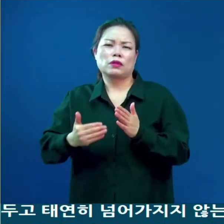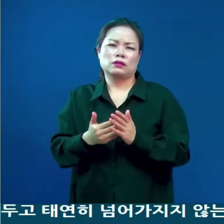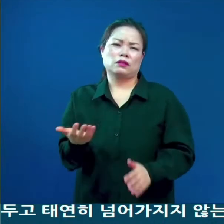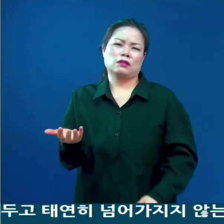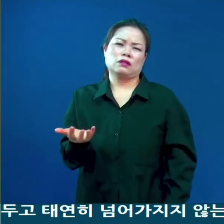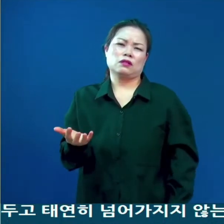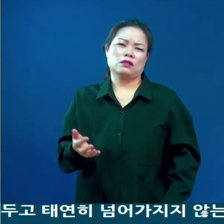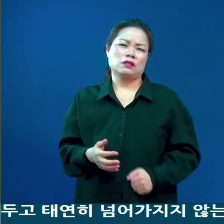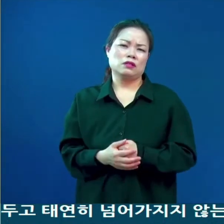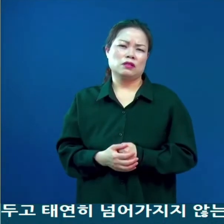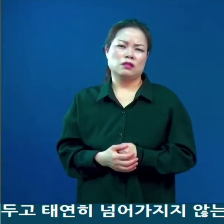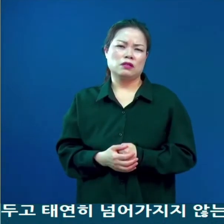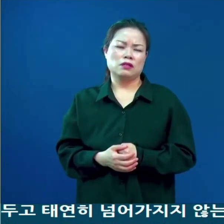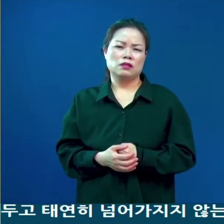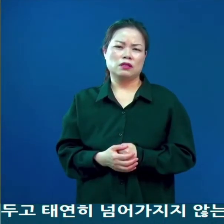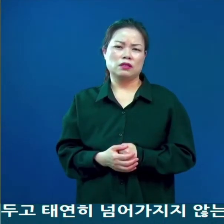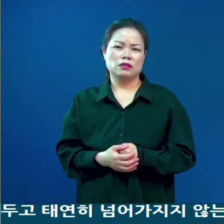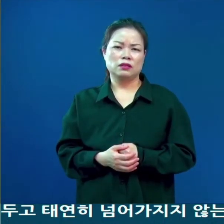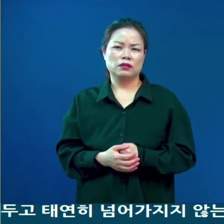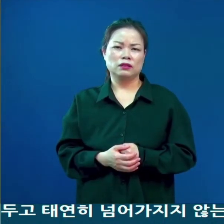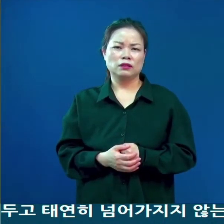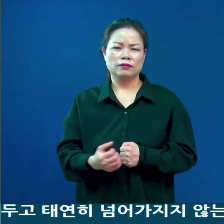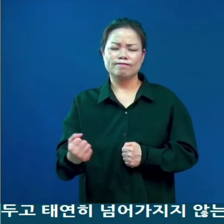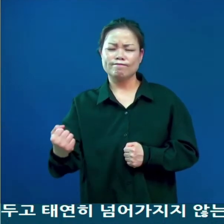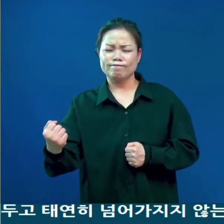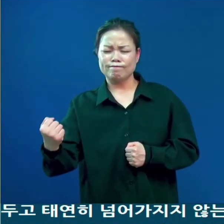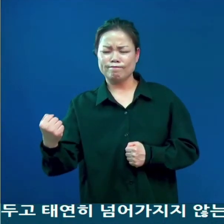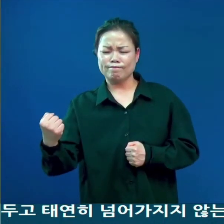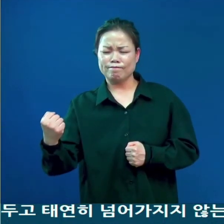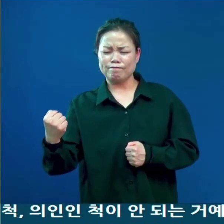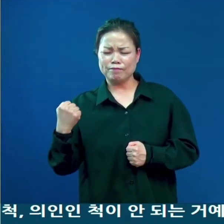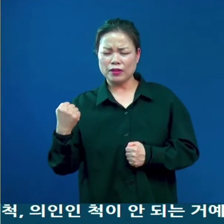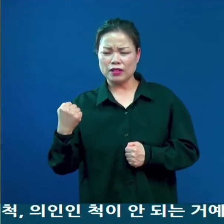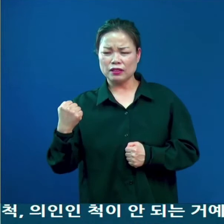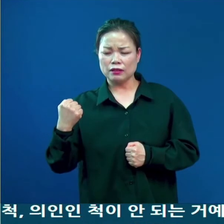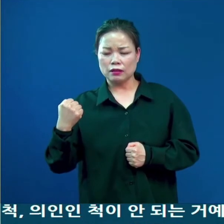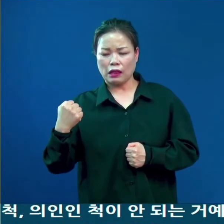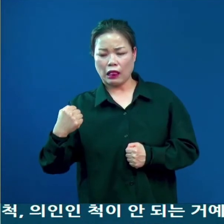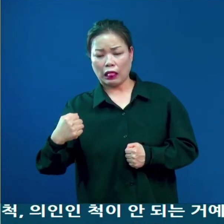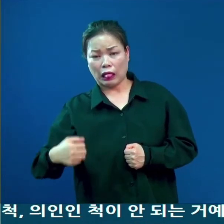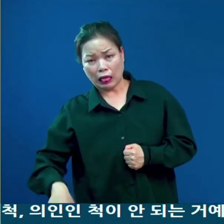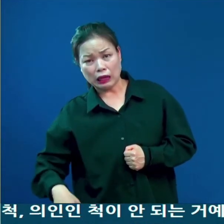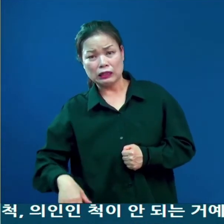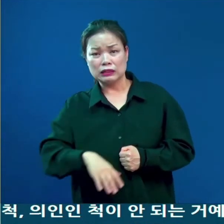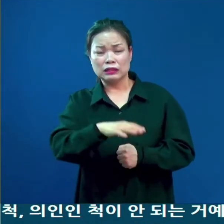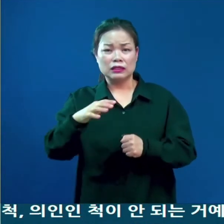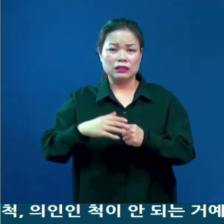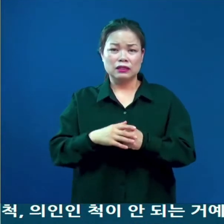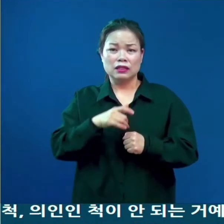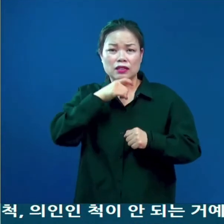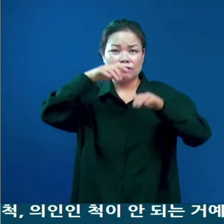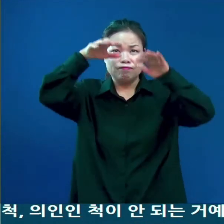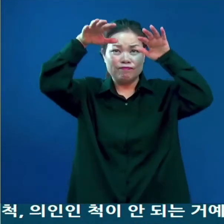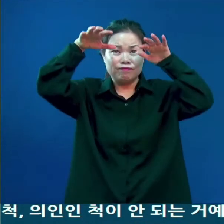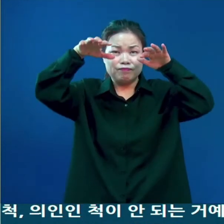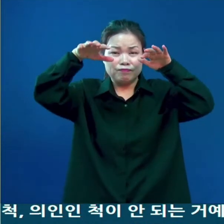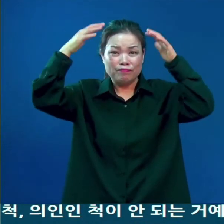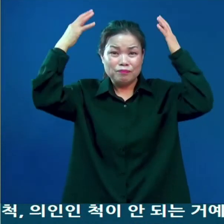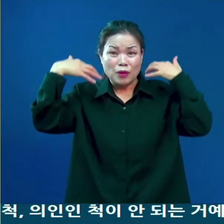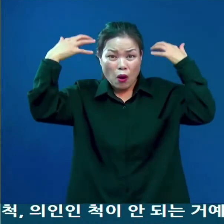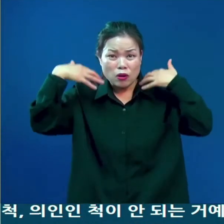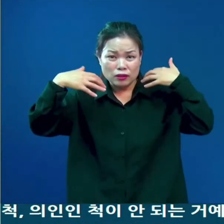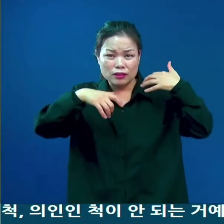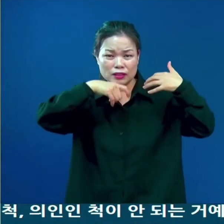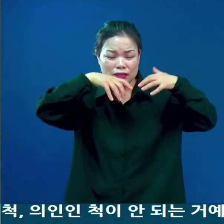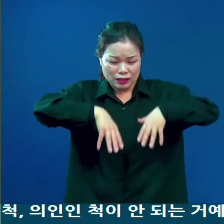거예요. 진액이 막 흘러나와가지고 막 힘들어서 여름 가뭄같이 몸과 마음이 쩍쩍 갈라지는